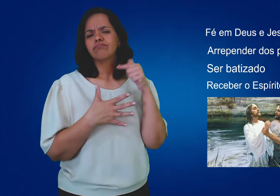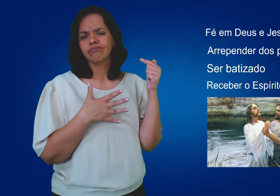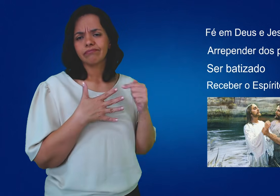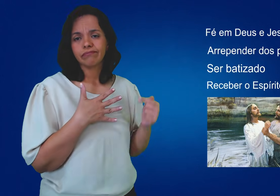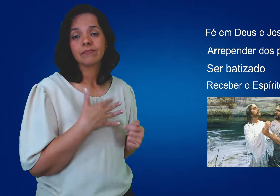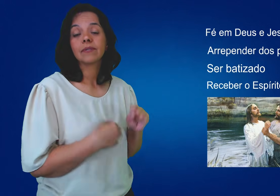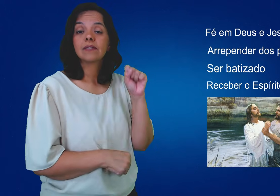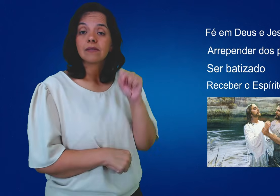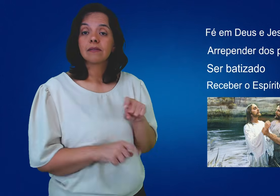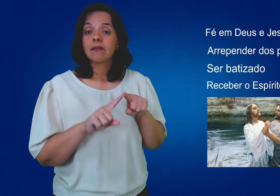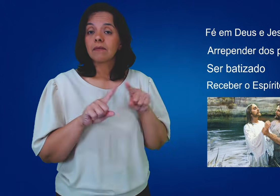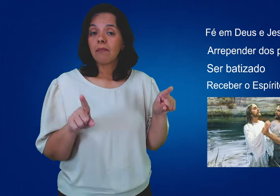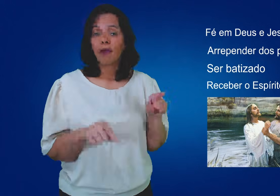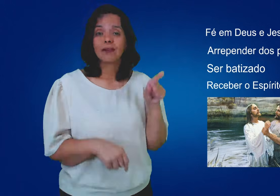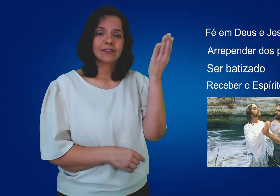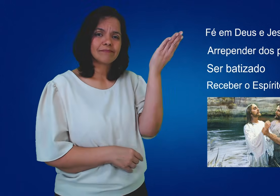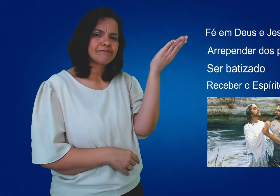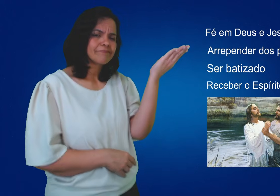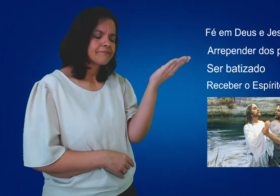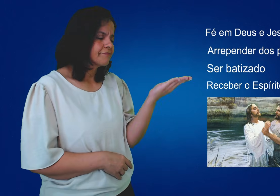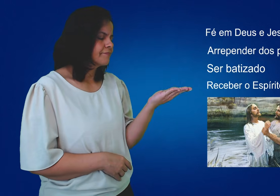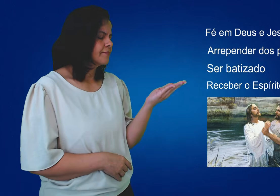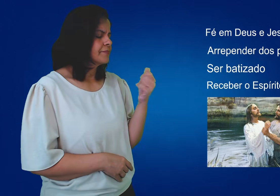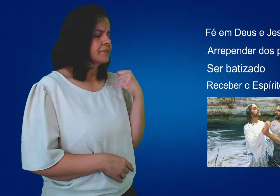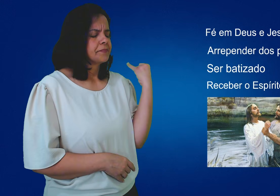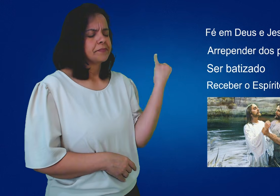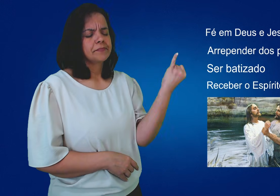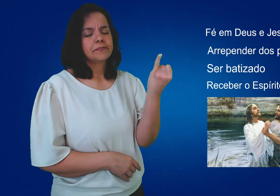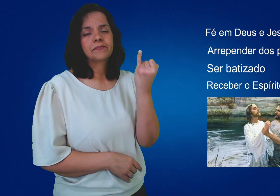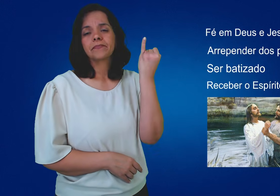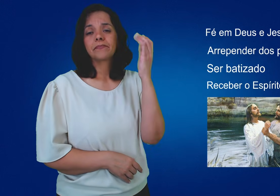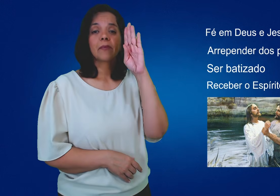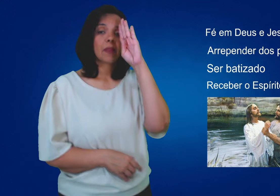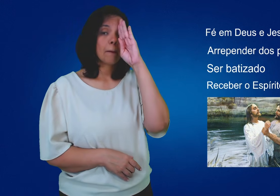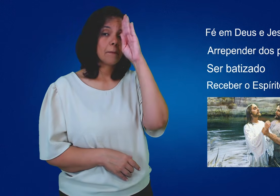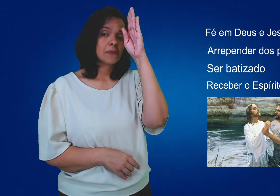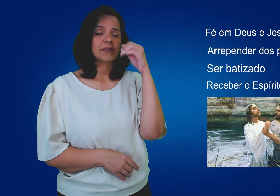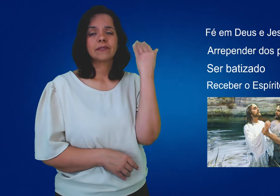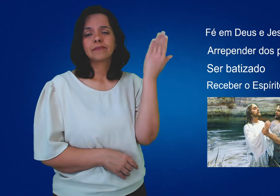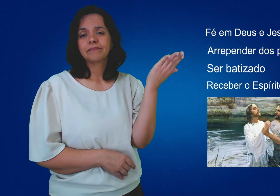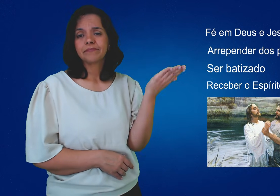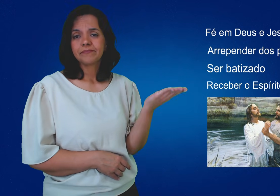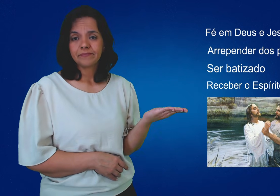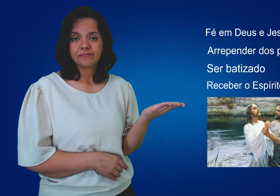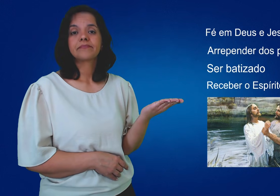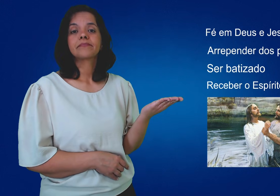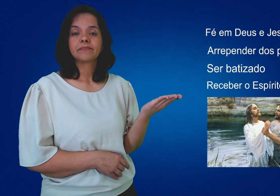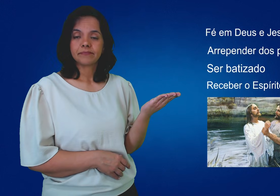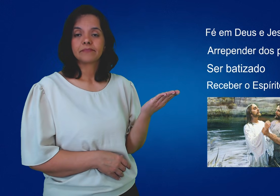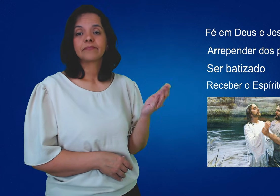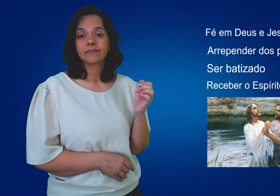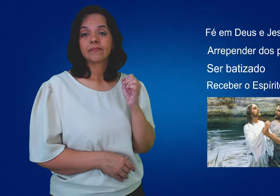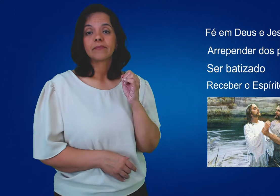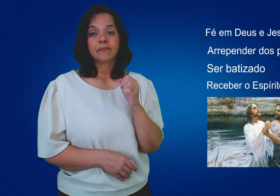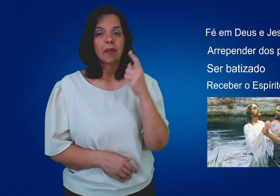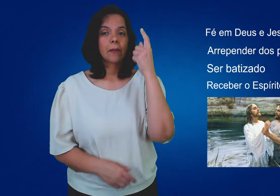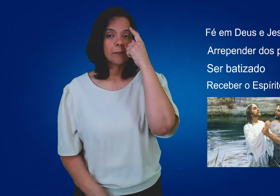Todos os filhos de Deus precisam ser ensinados sobre essa listinha aí, muitas coisas mais, mas